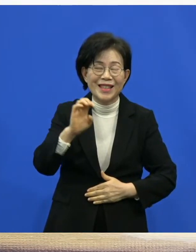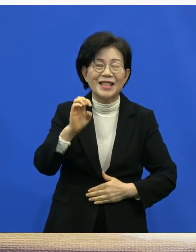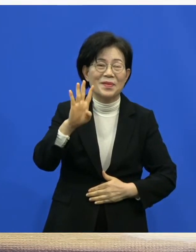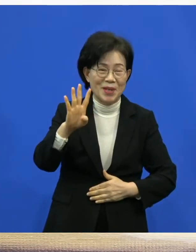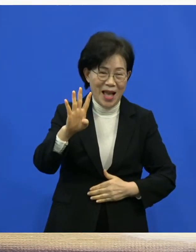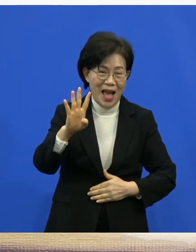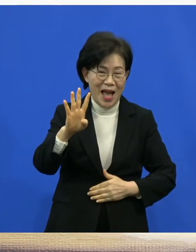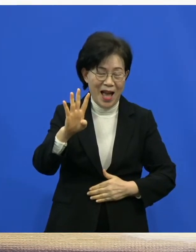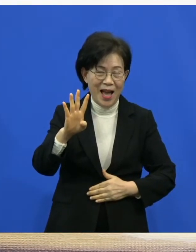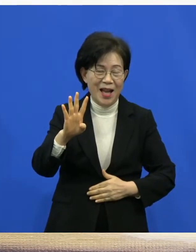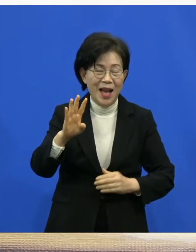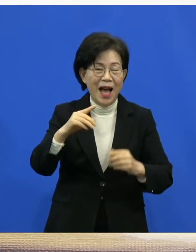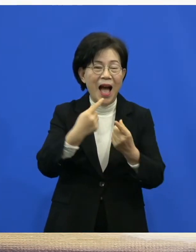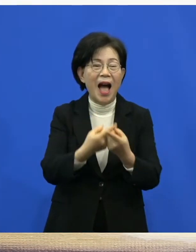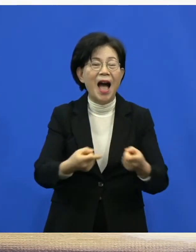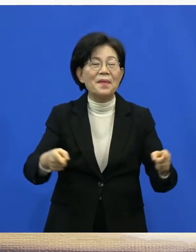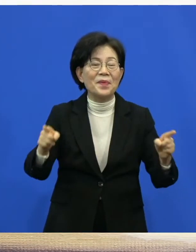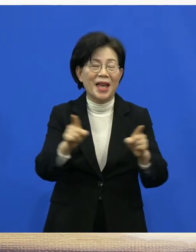144.